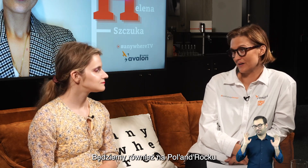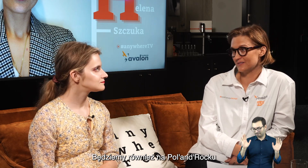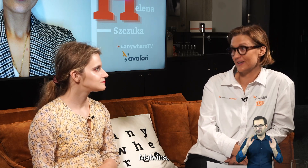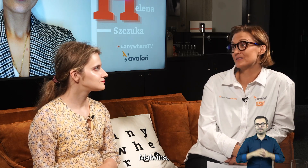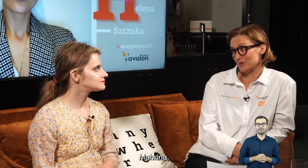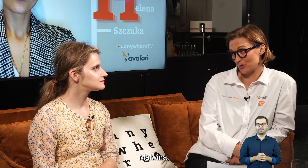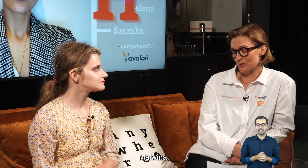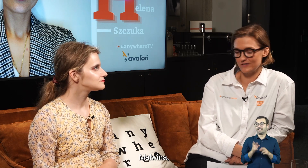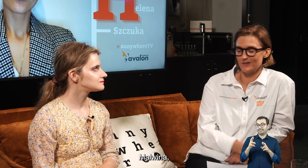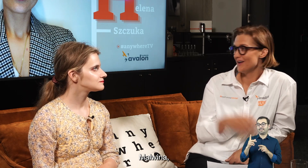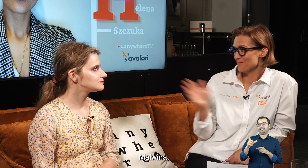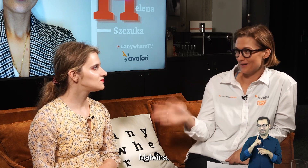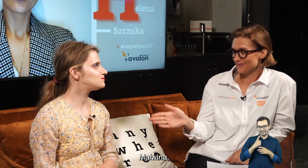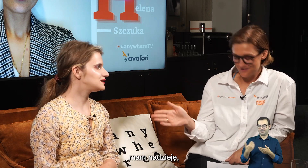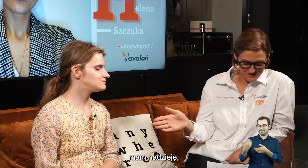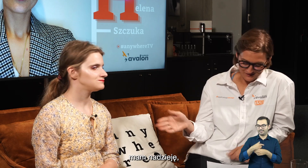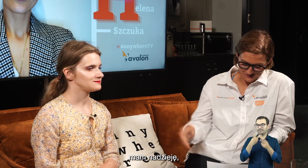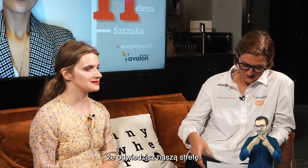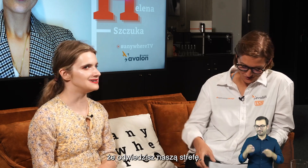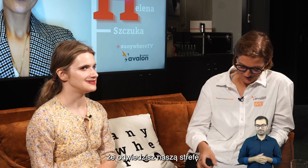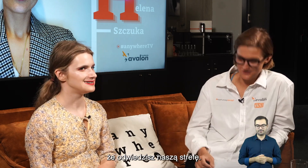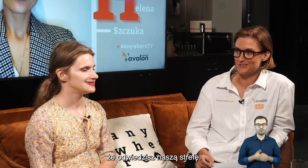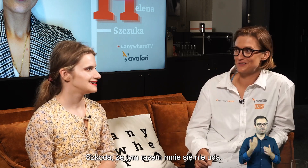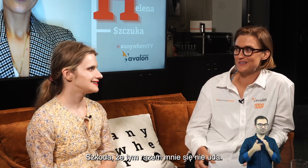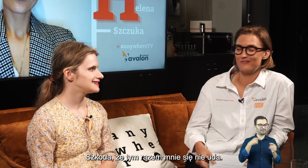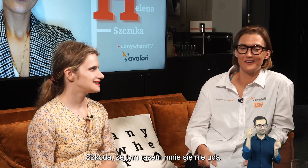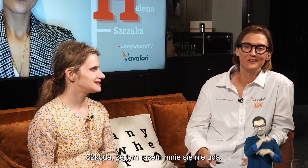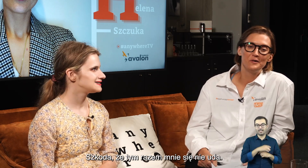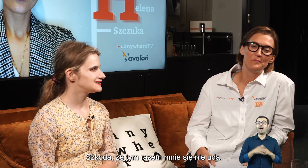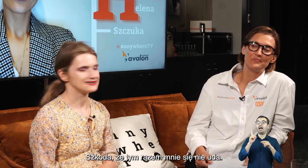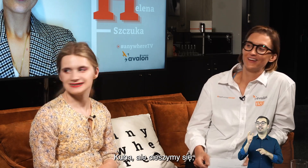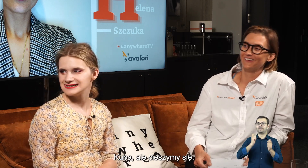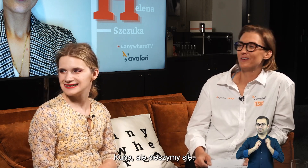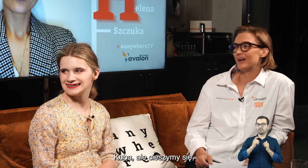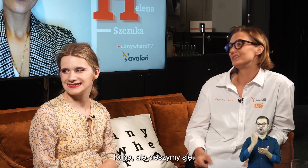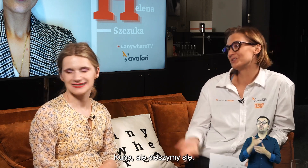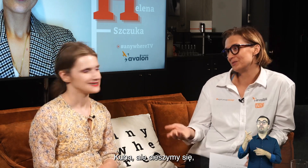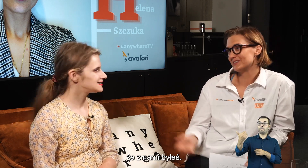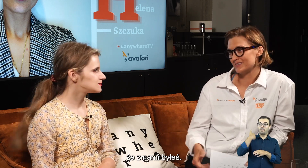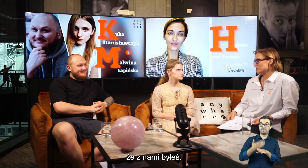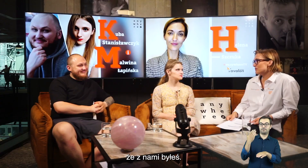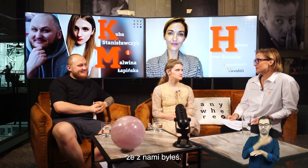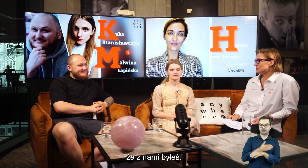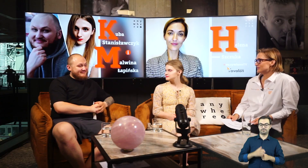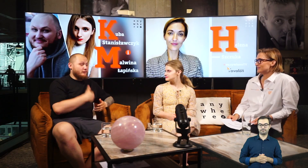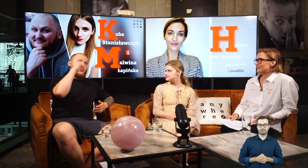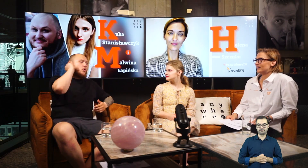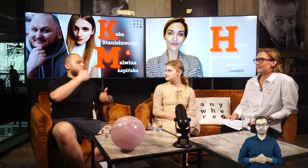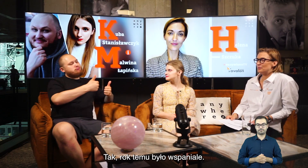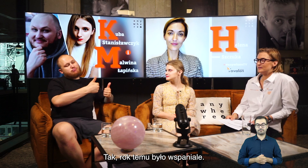Rocku jak co roku, więc Maranwina, mam nadzieję, że odwiedzisz naszą strefę. Szkoda, że tym razem się nie uda. No, ale cieszymy się, że z nami byłeś